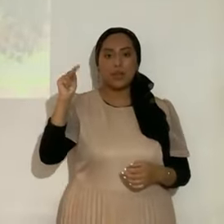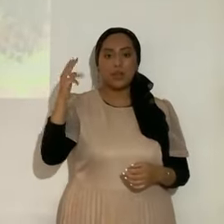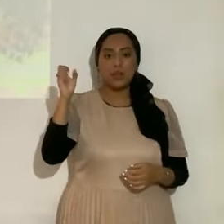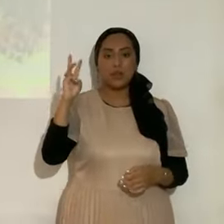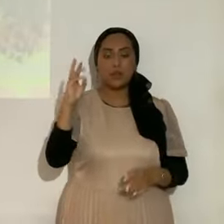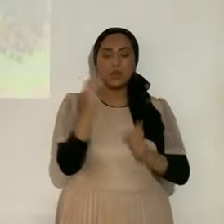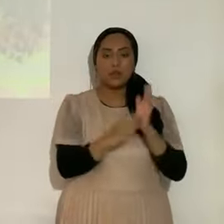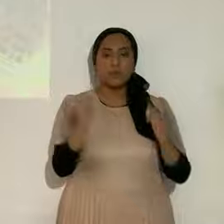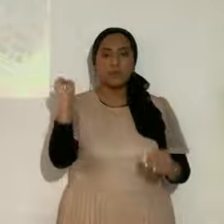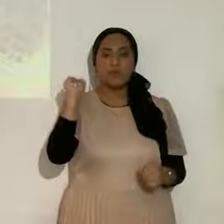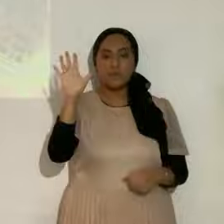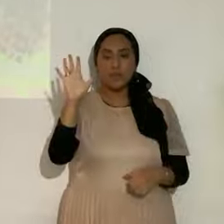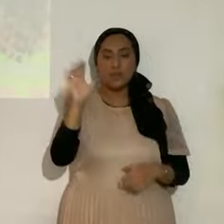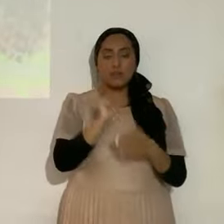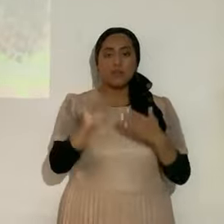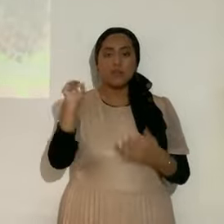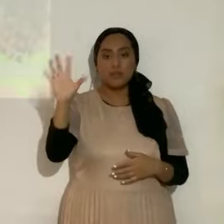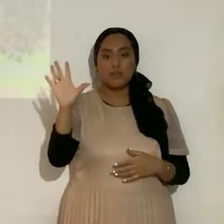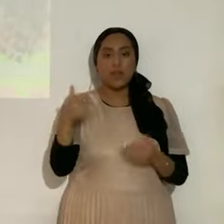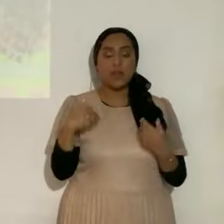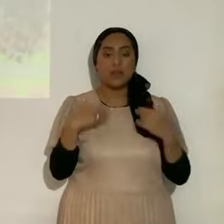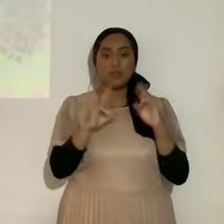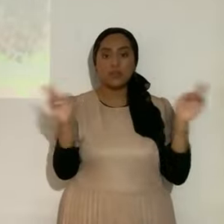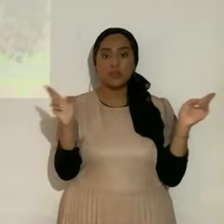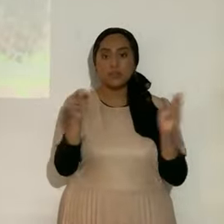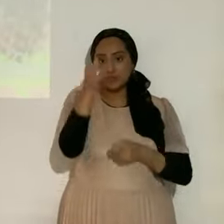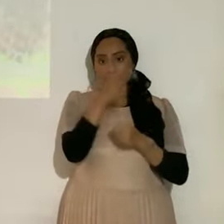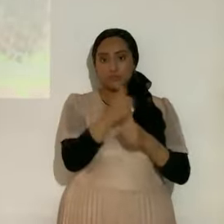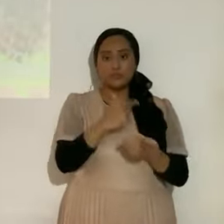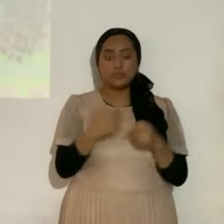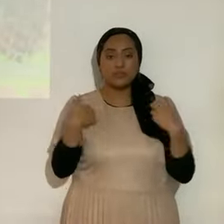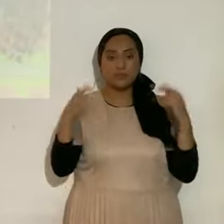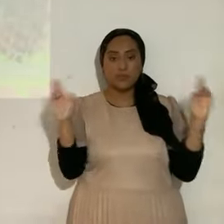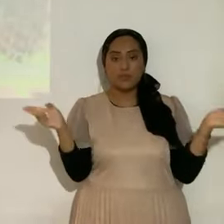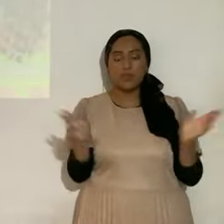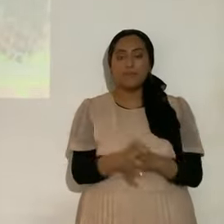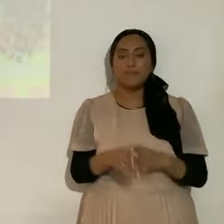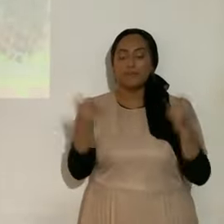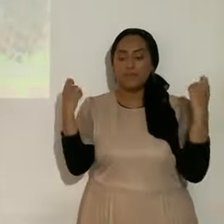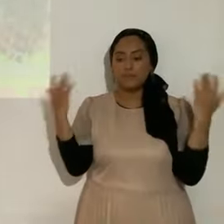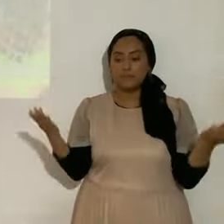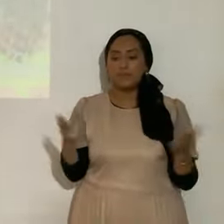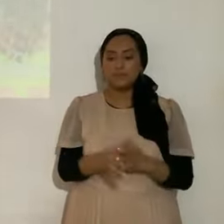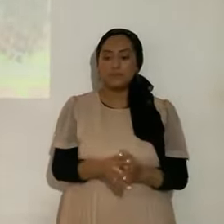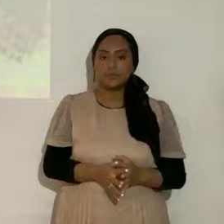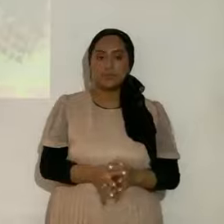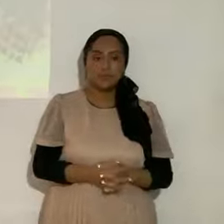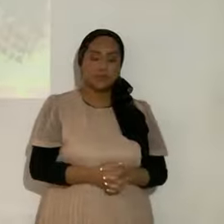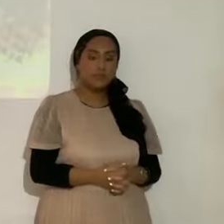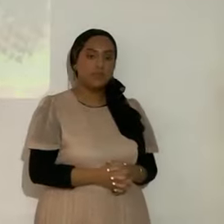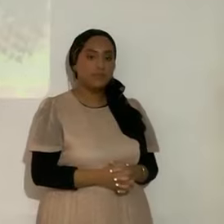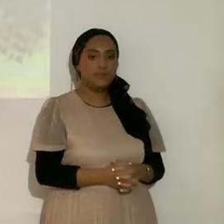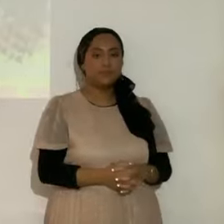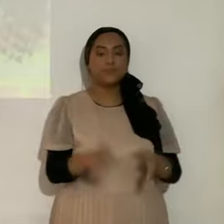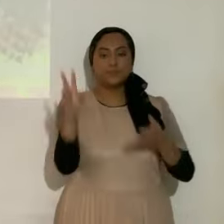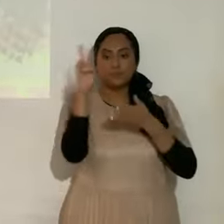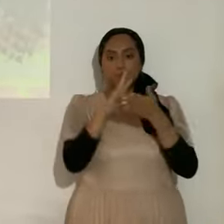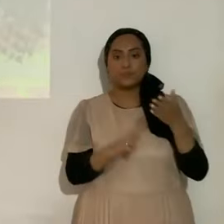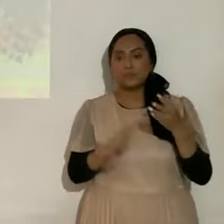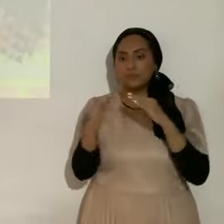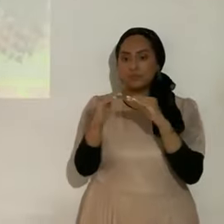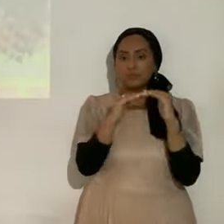5, verso 5. ¿Ya lo tienen, amados hermanos? Aleluya. Lo vamos a leer todos